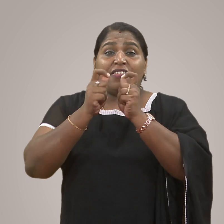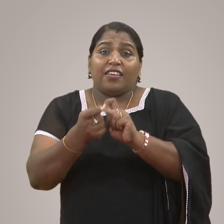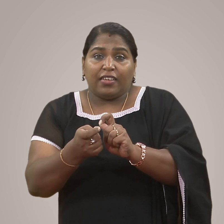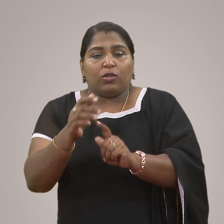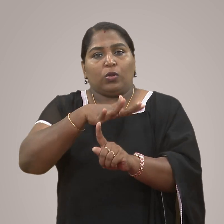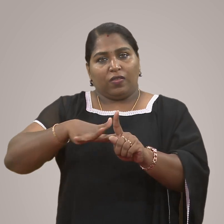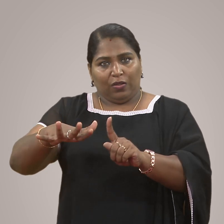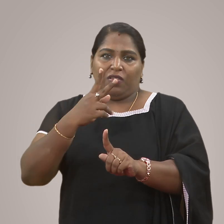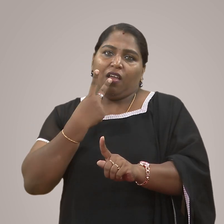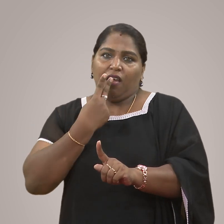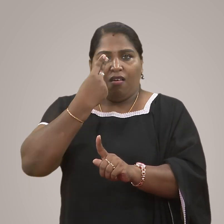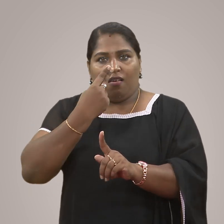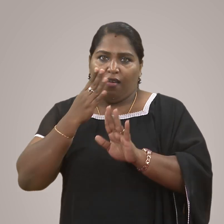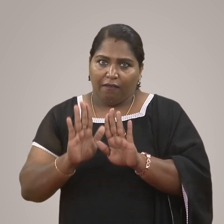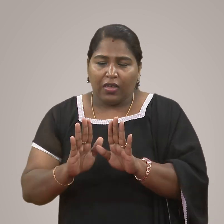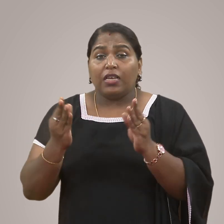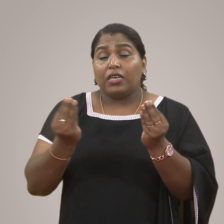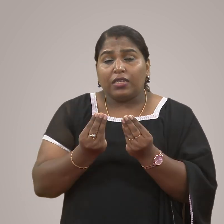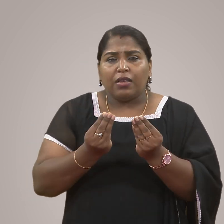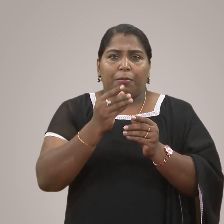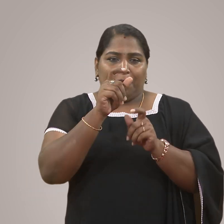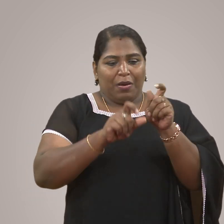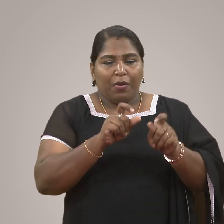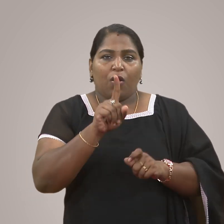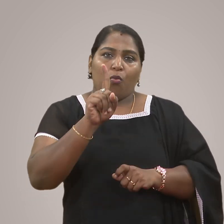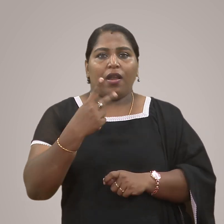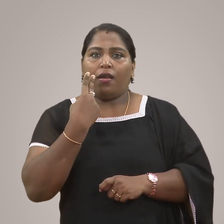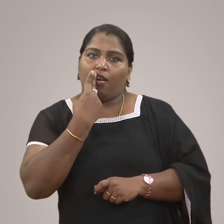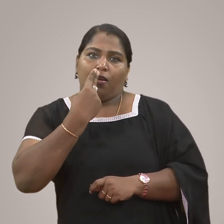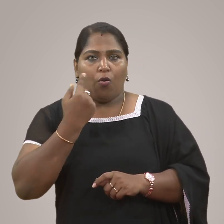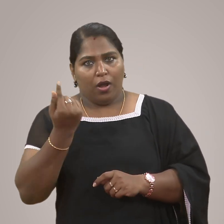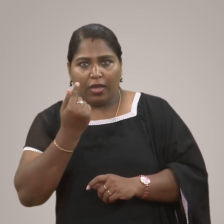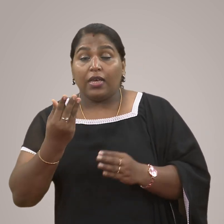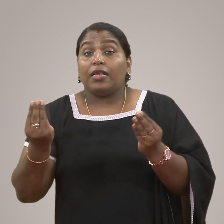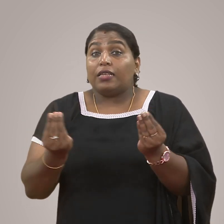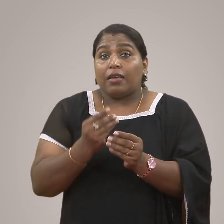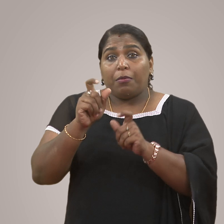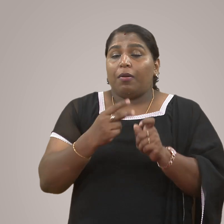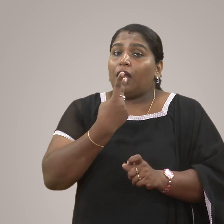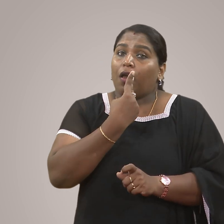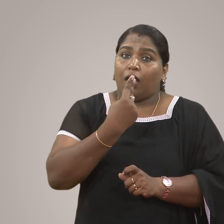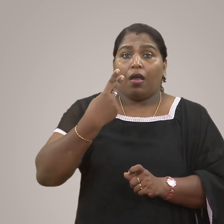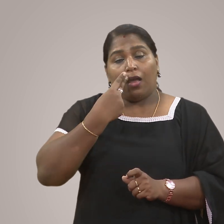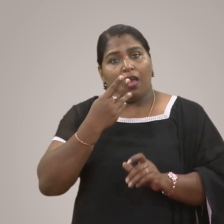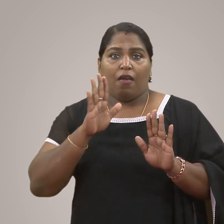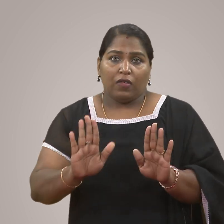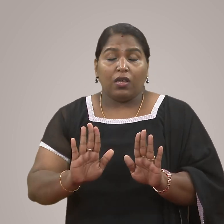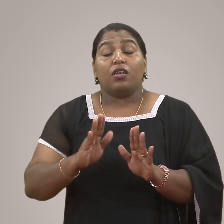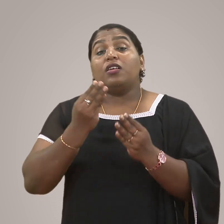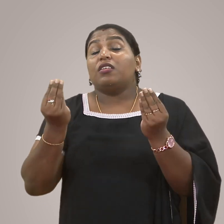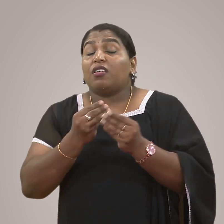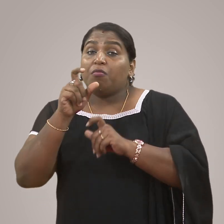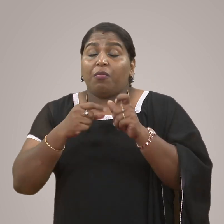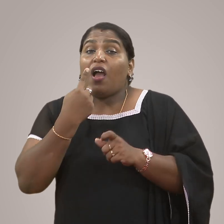വ്യത്യാസം വരുന്ന ഒരവസ്ഥയാണിത്. ചിലർക്കത് ചുണ്ടിൻ്റെ ഒരു വശത്തായിരിക്കും, ചിലർക്ക് അത് രണ്ട് വശത്തായിരിക്കും,